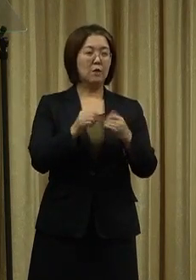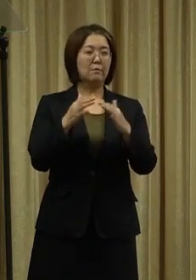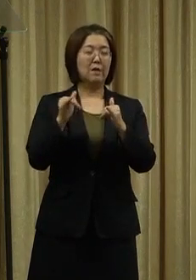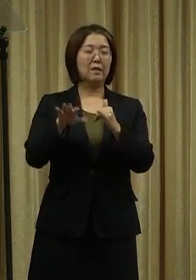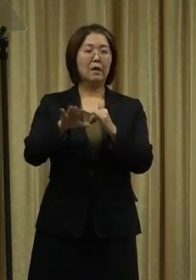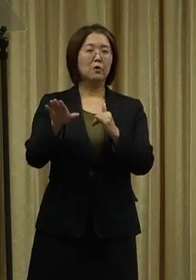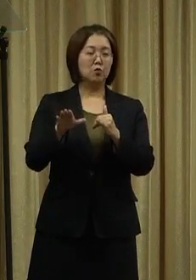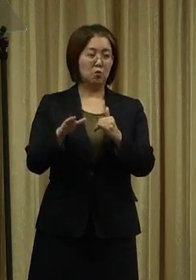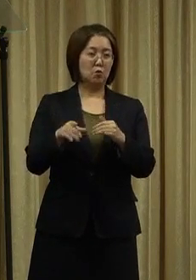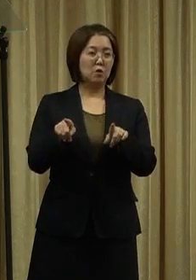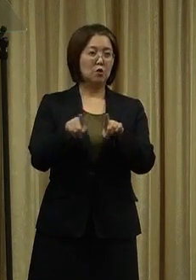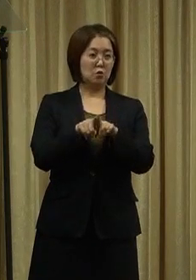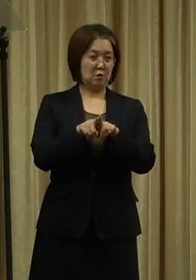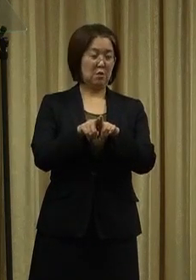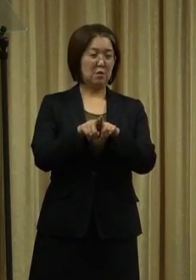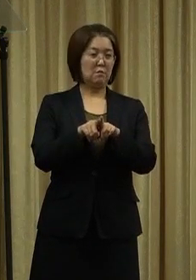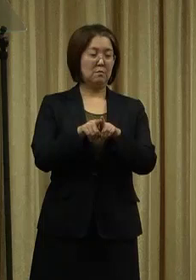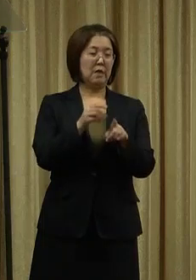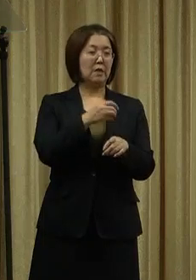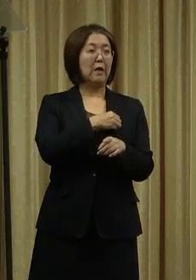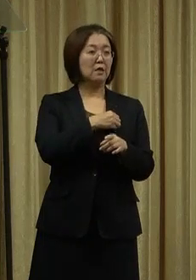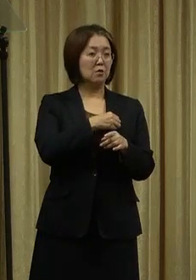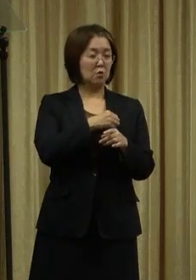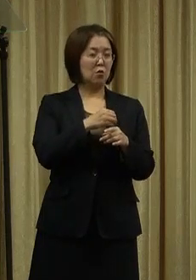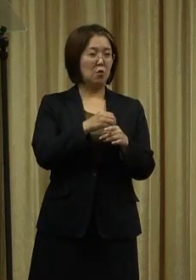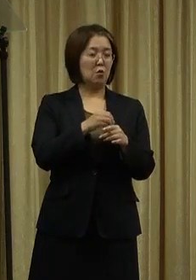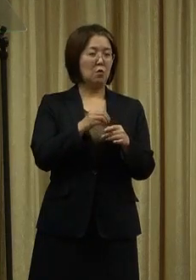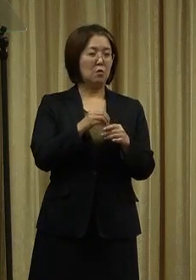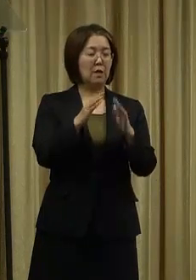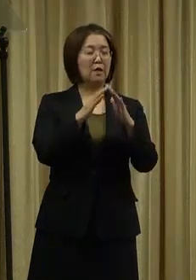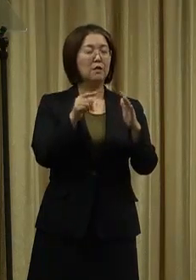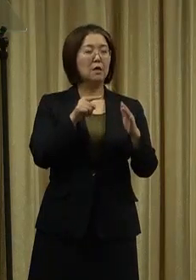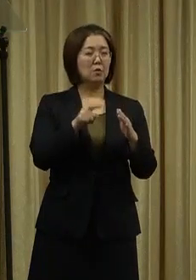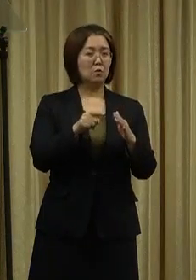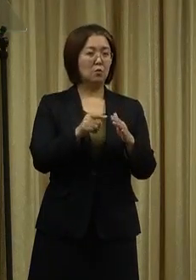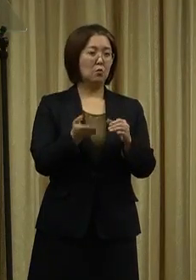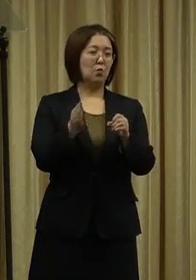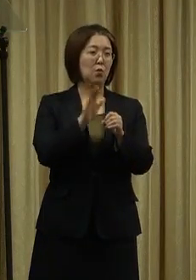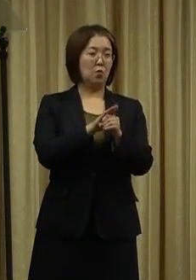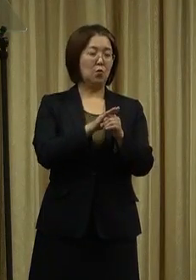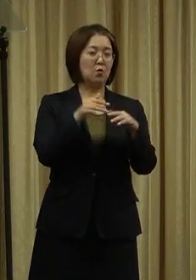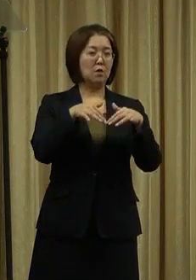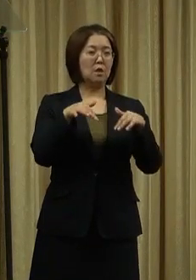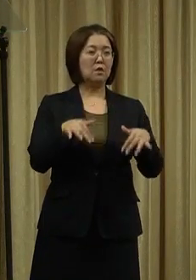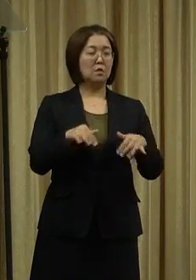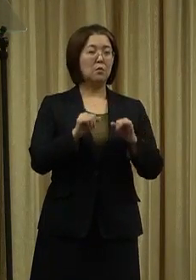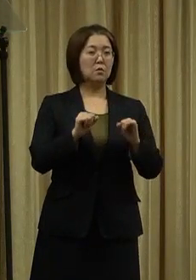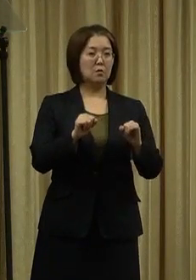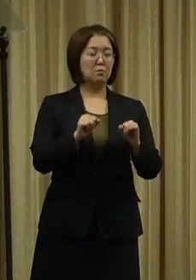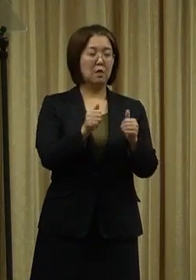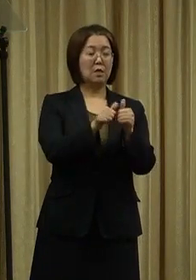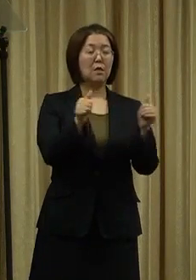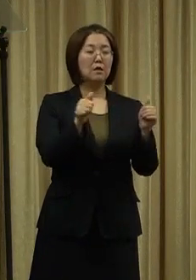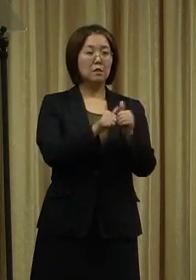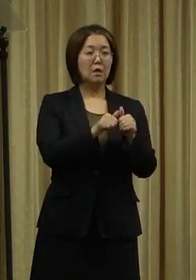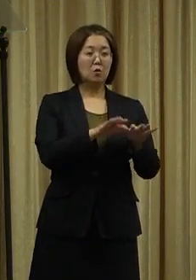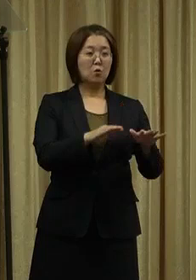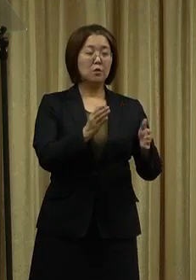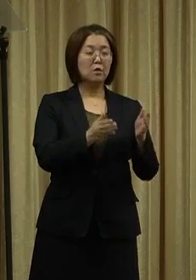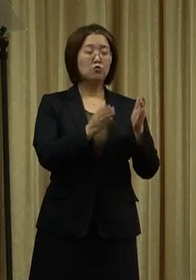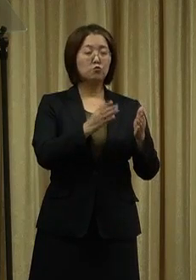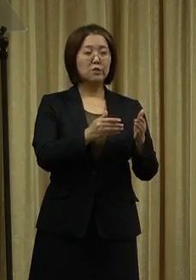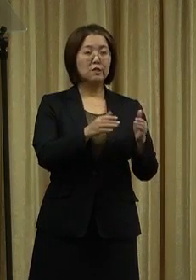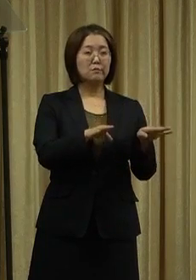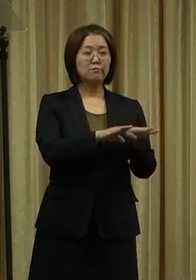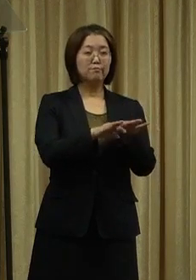連携した取り組みなど会員へのフォロー体制を強化してまいります。また男性の育児休業取得者とその